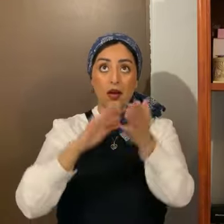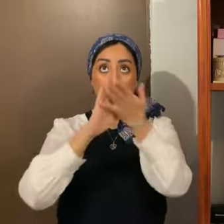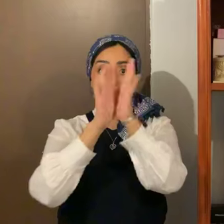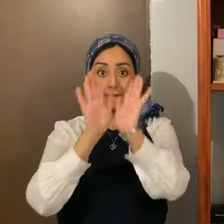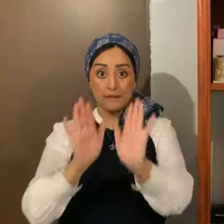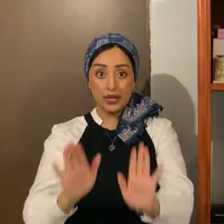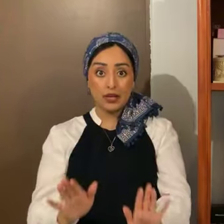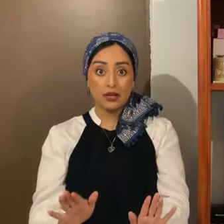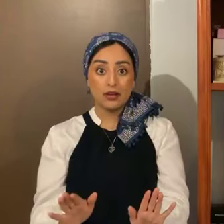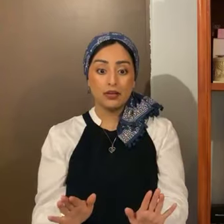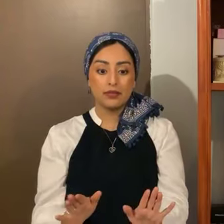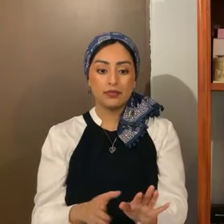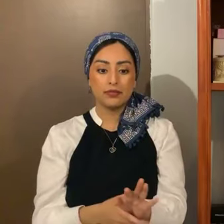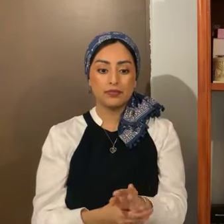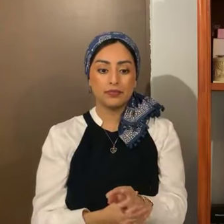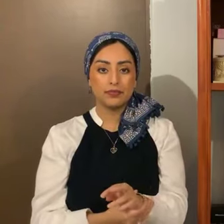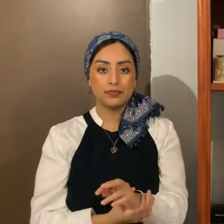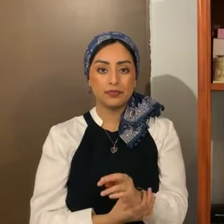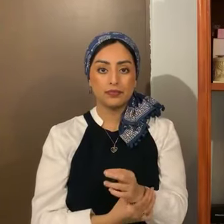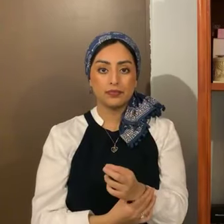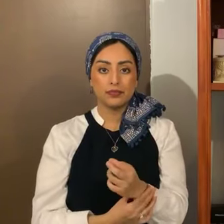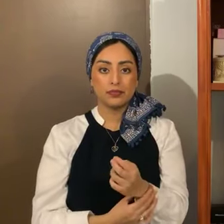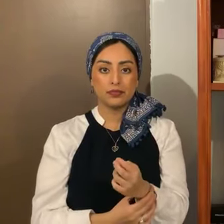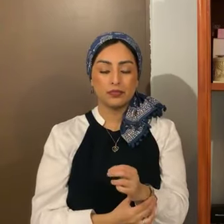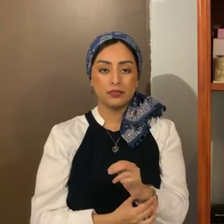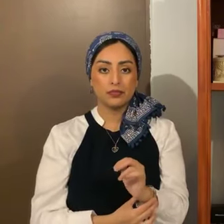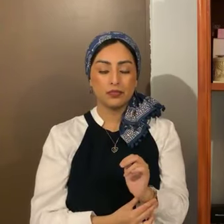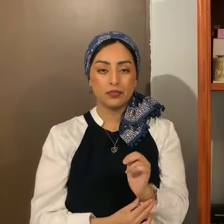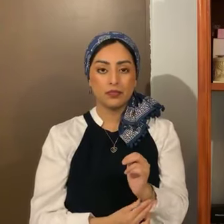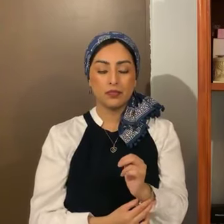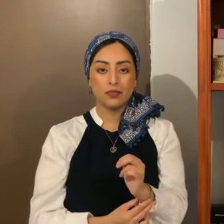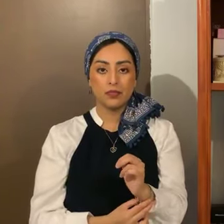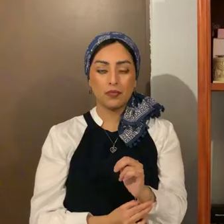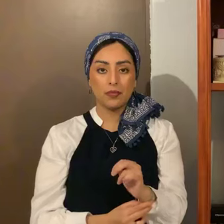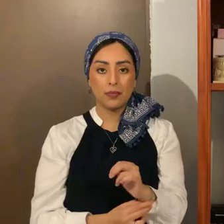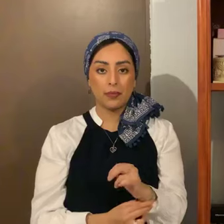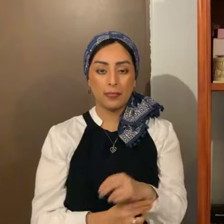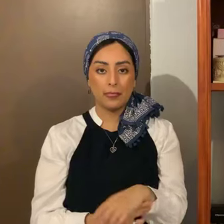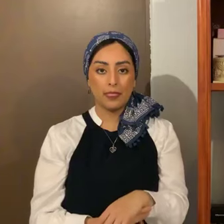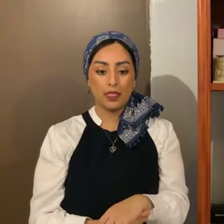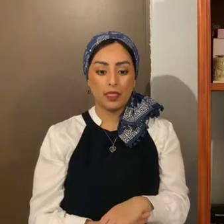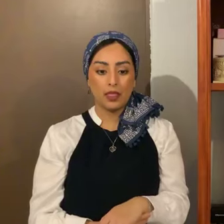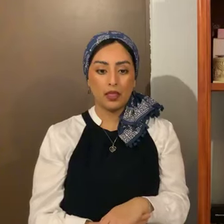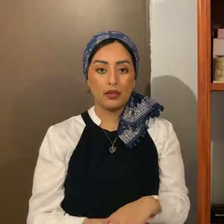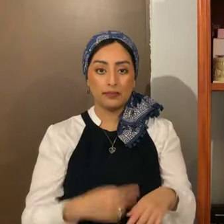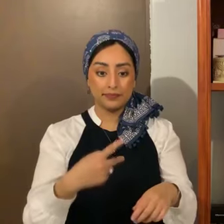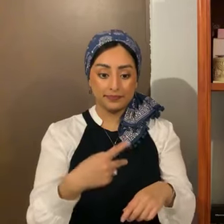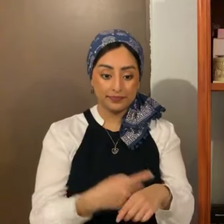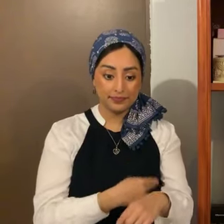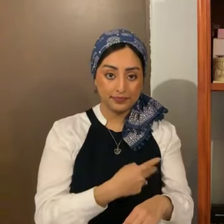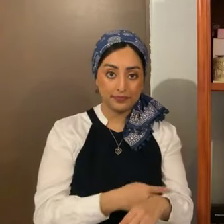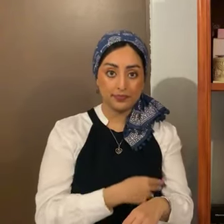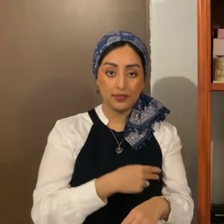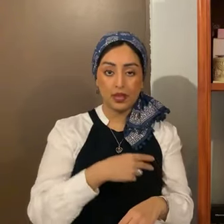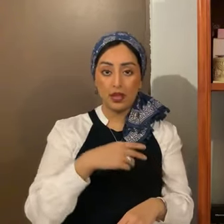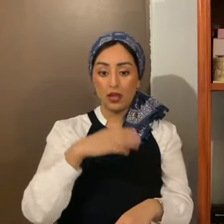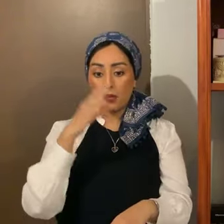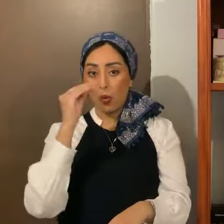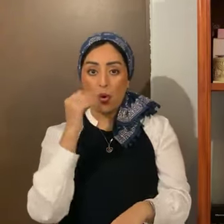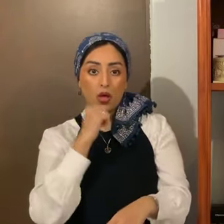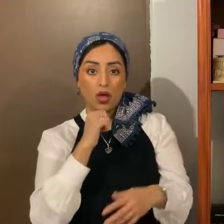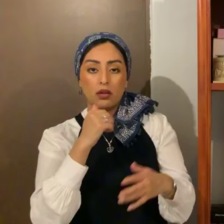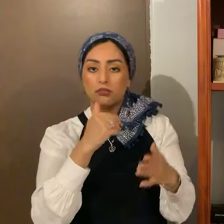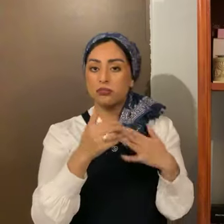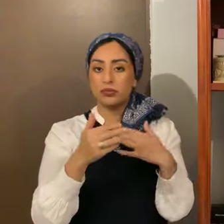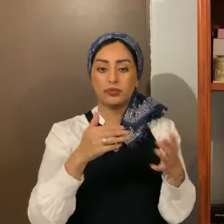paz, si hubiera ofrecerla de ganado vacuno, sea macho o hembra, sin defecto, la ofrecerá delante de Yahweh.